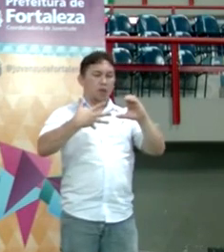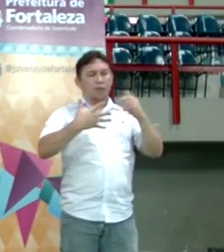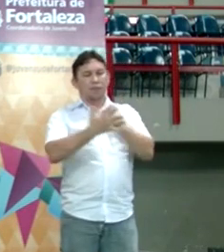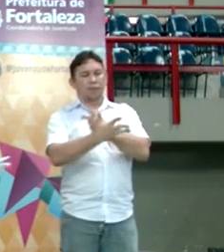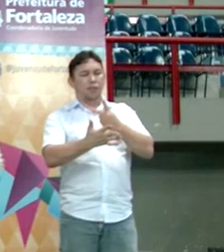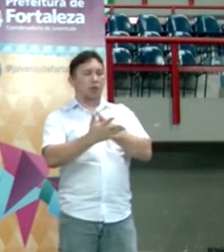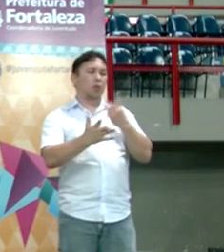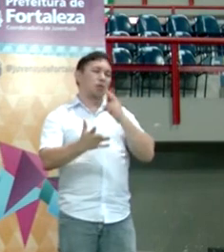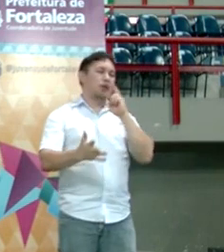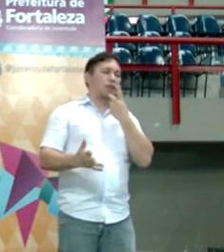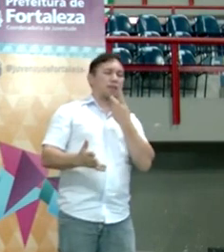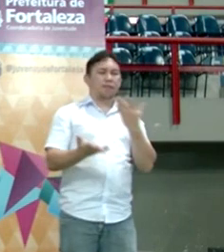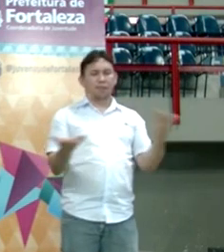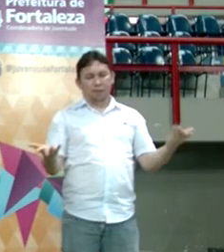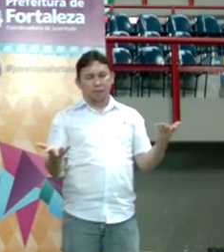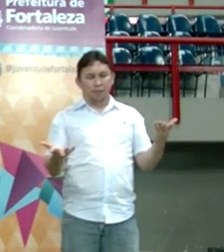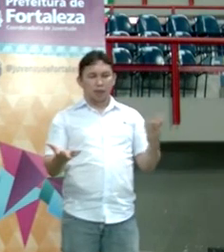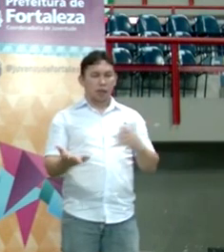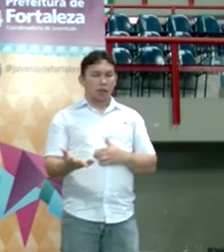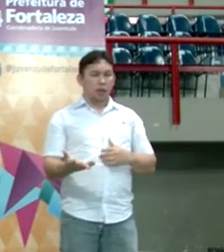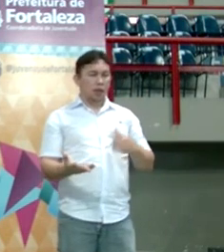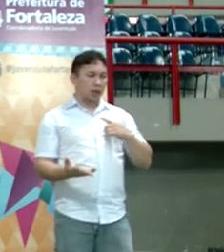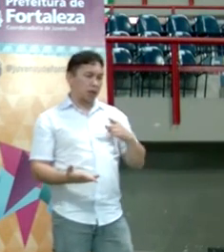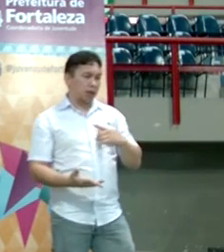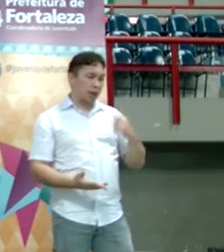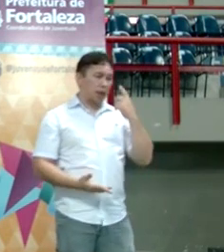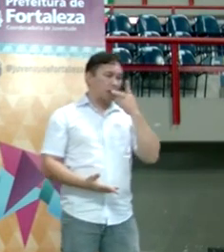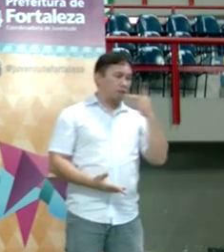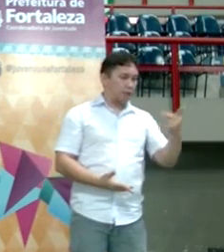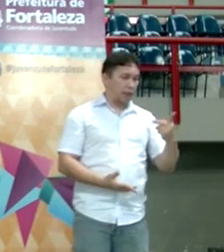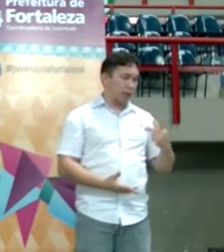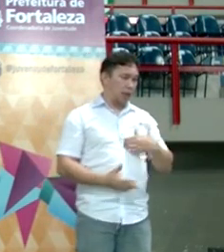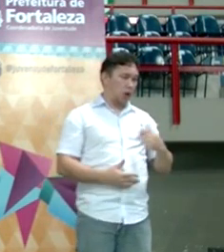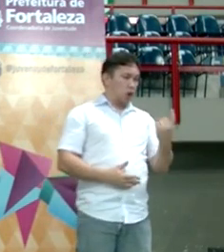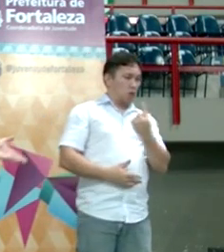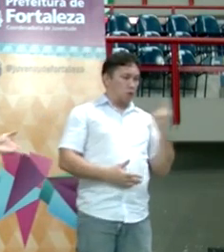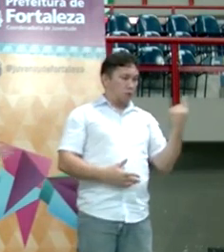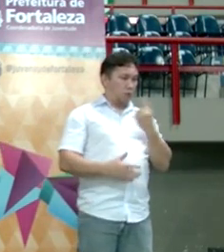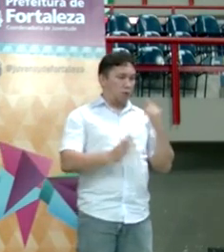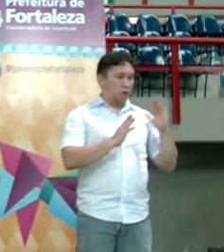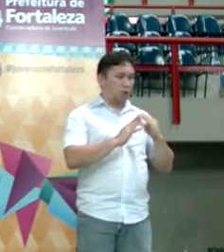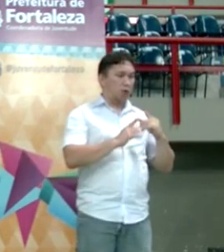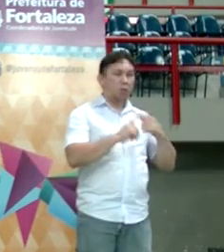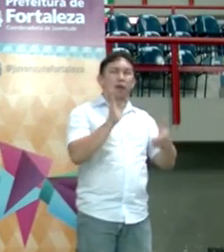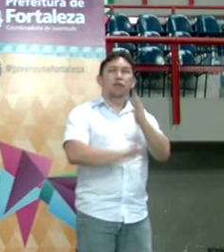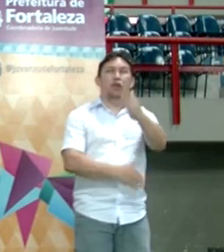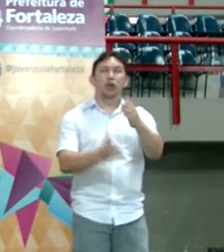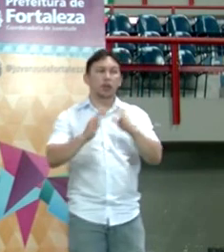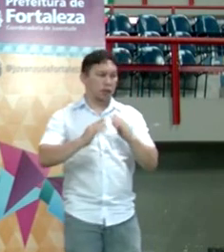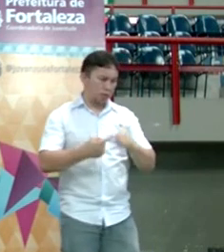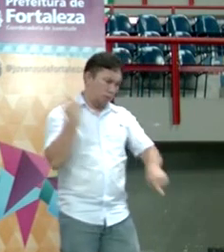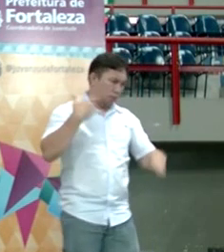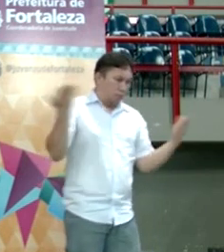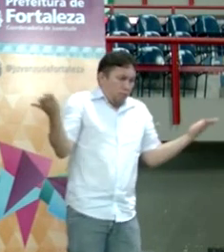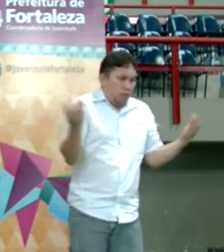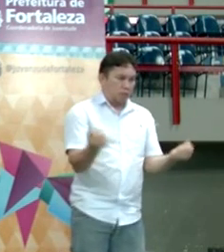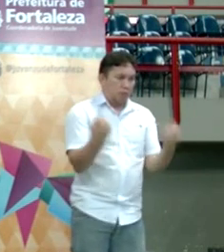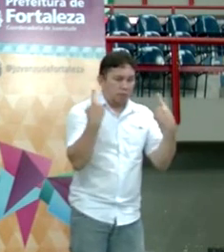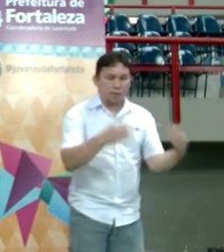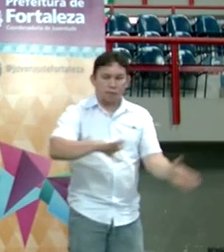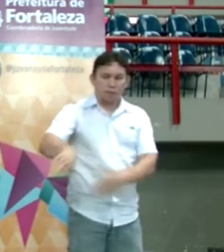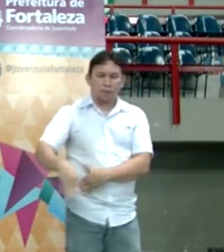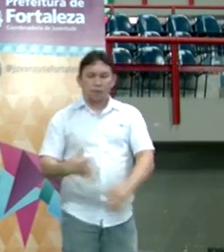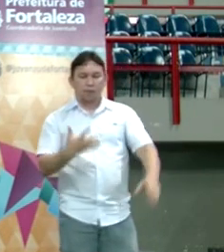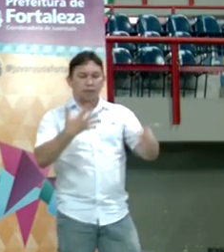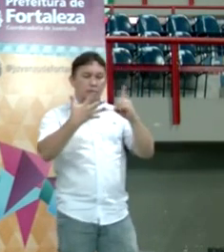porque ele mesmo se desmente. Ele diz que mora sozinho e foge de casa. Não está legal o item C, tá certo?